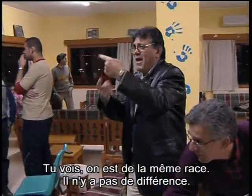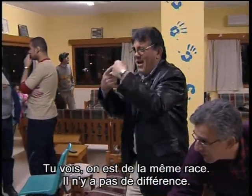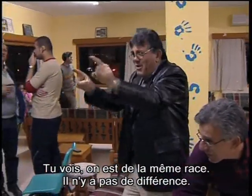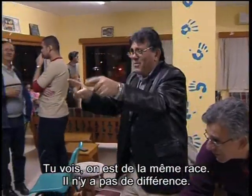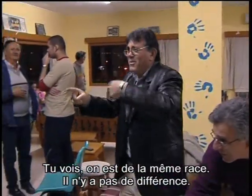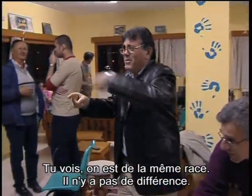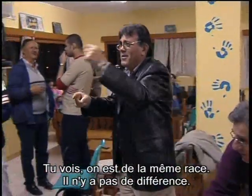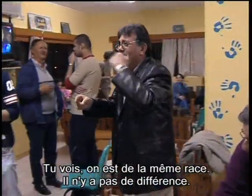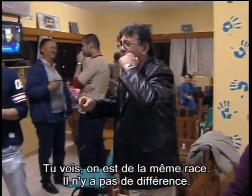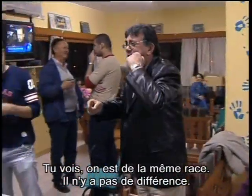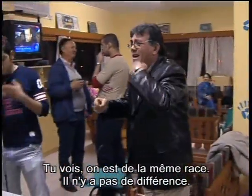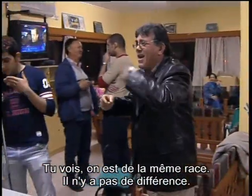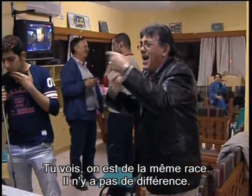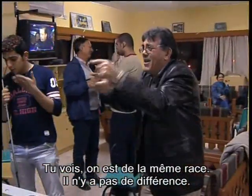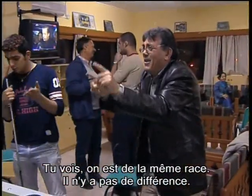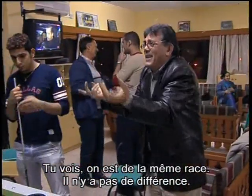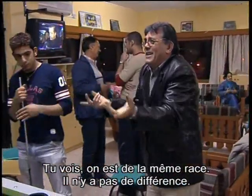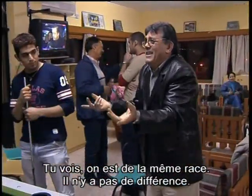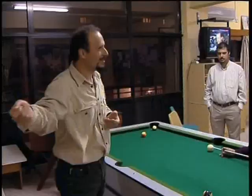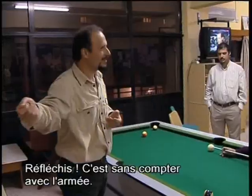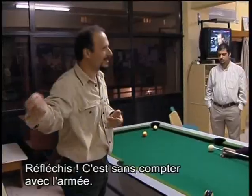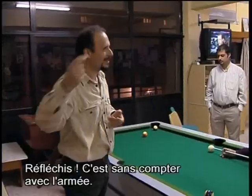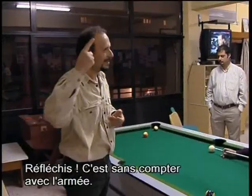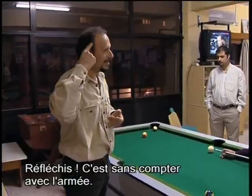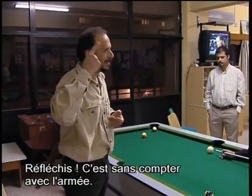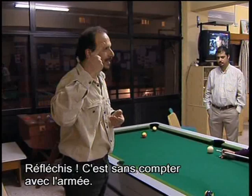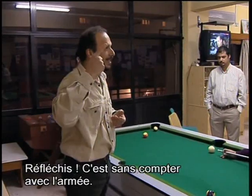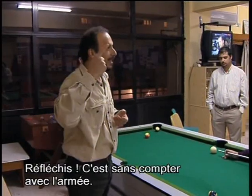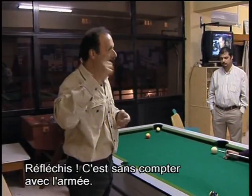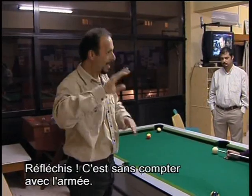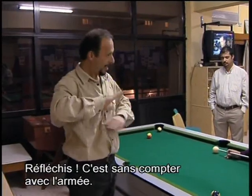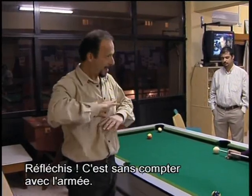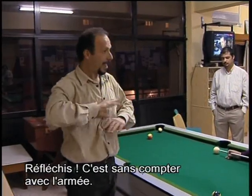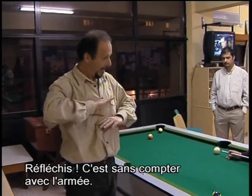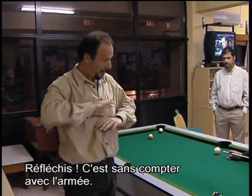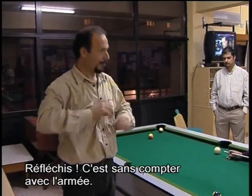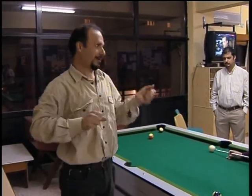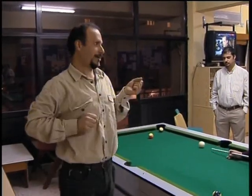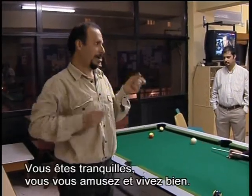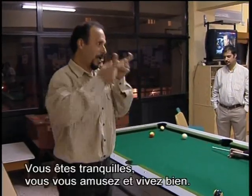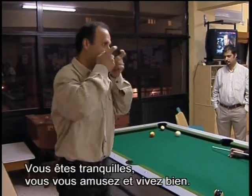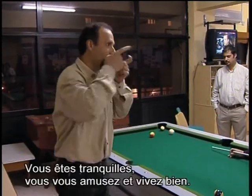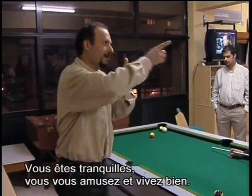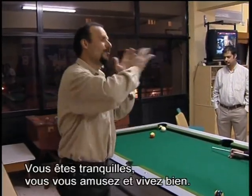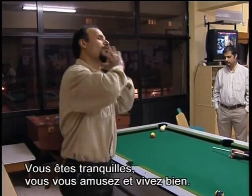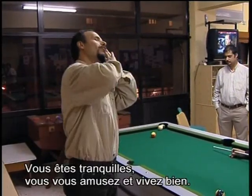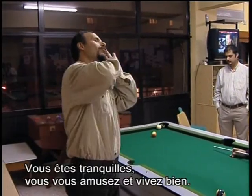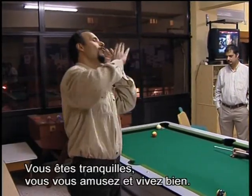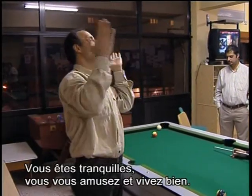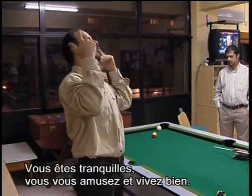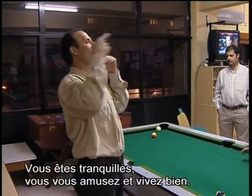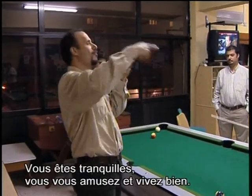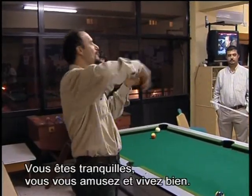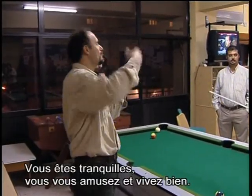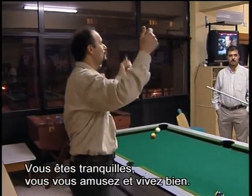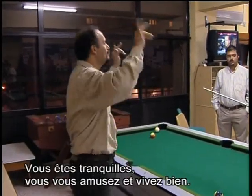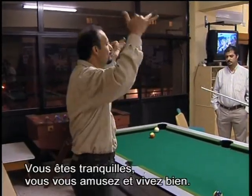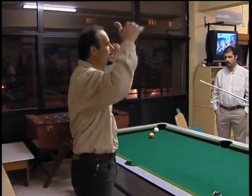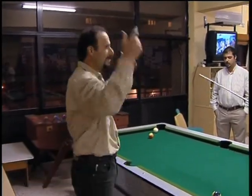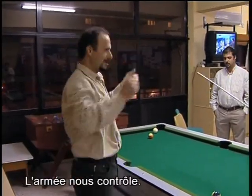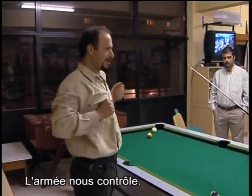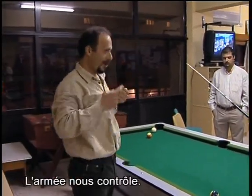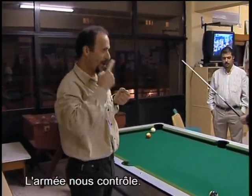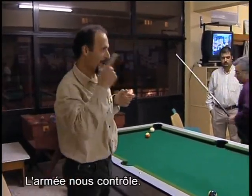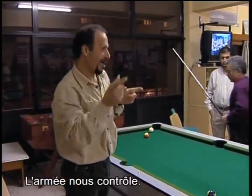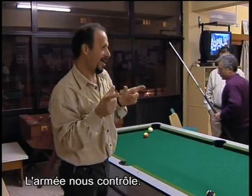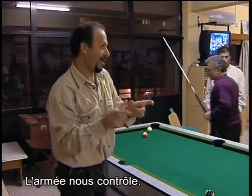On est de la même race. Il n pas de différence. Réfléchis, attends, c'est sans compter avec l'armée. Vous, vous êtes tranquilles, vous vous amusez, vous vivez bien.